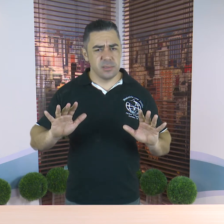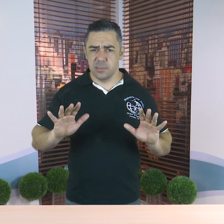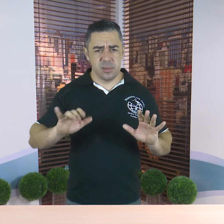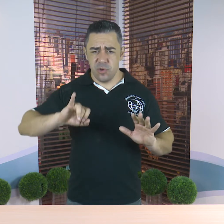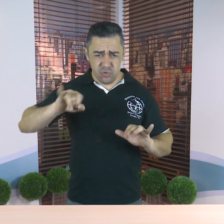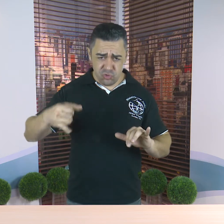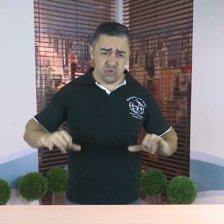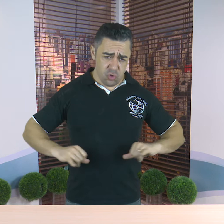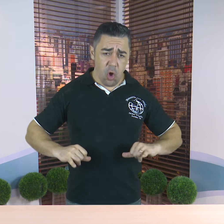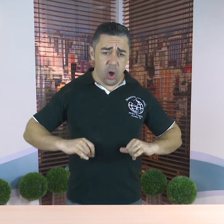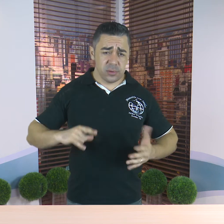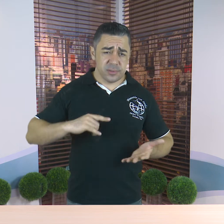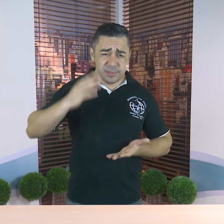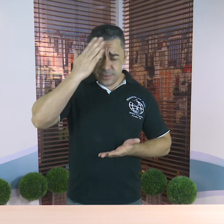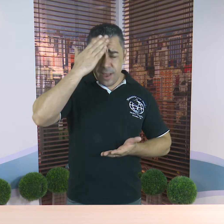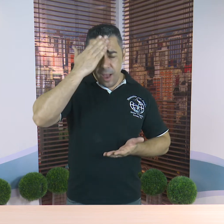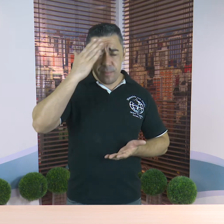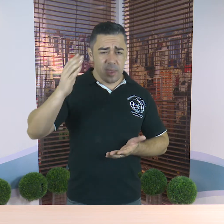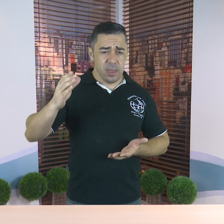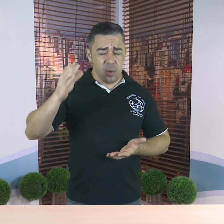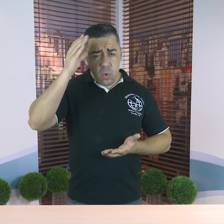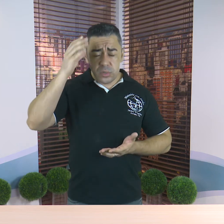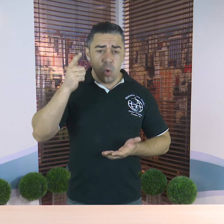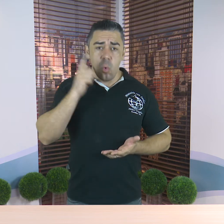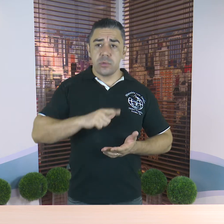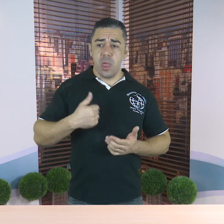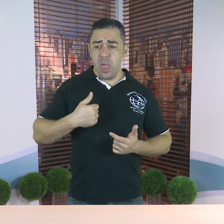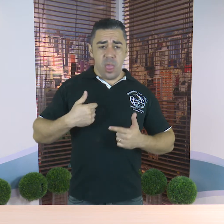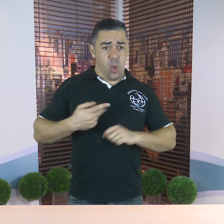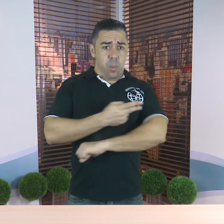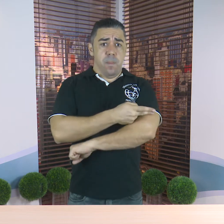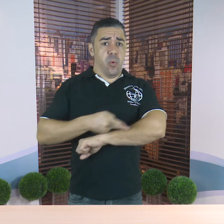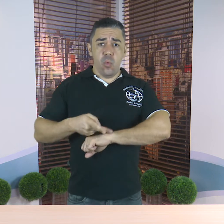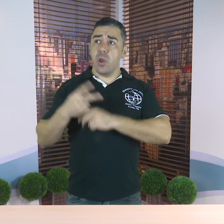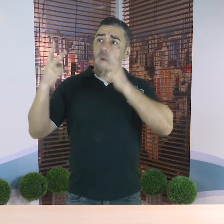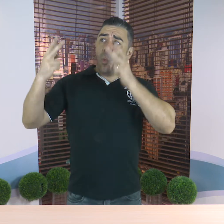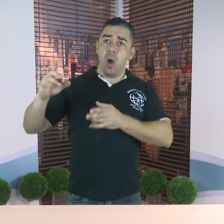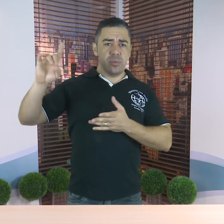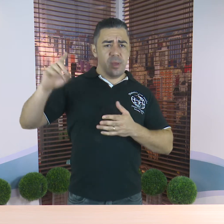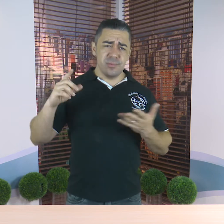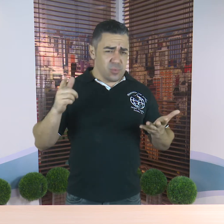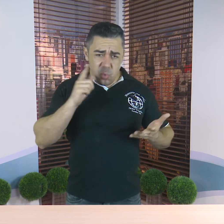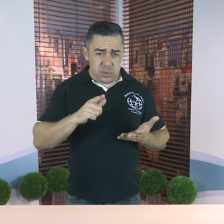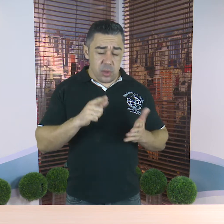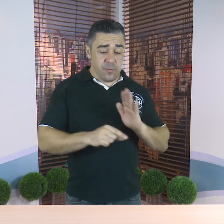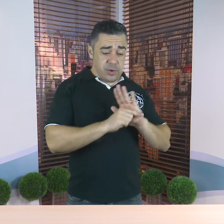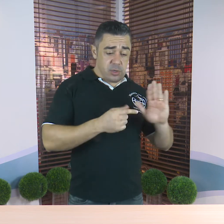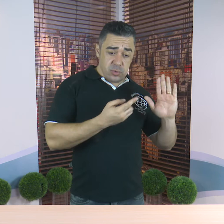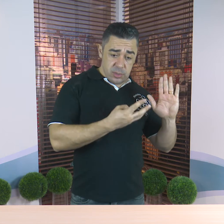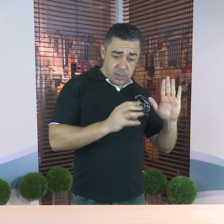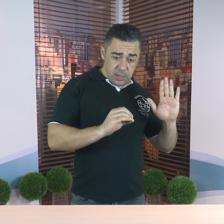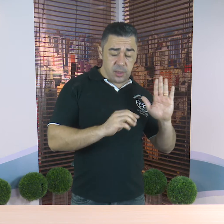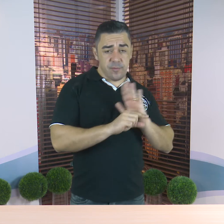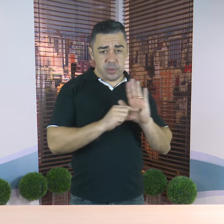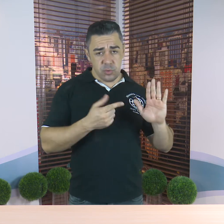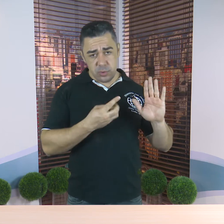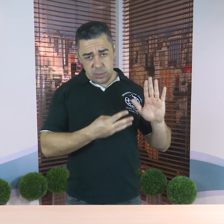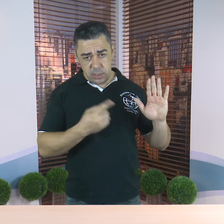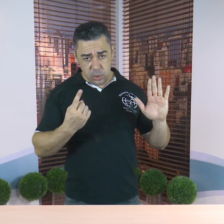tinha consciência de que seria algo inalcançável. Nos versículos 30 e 31 do mesmo capítulo 9,